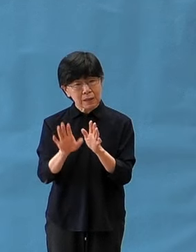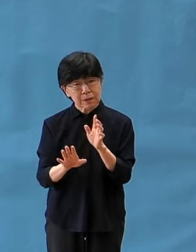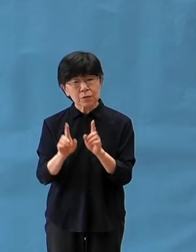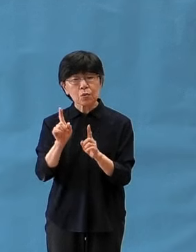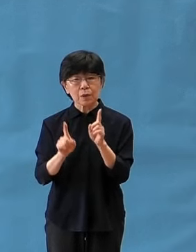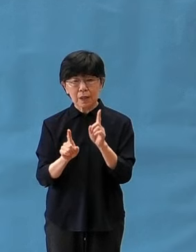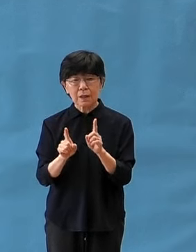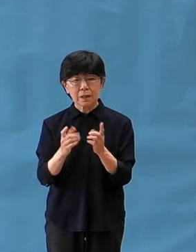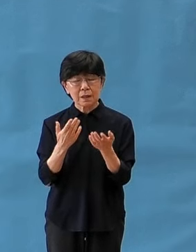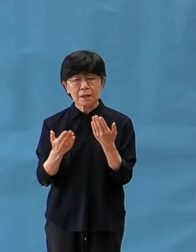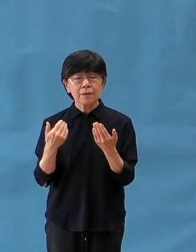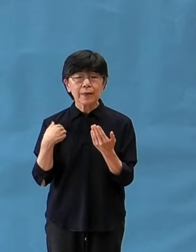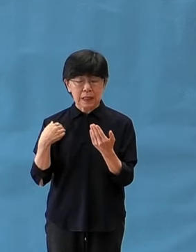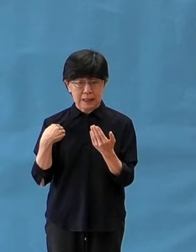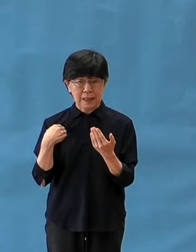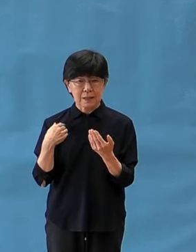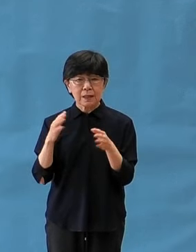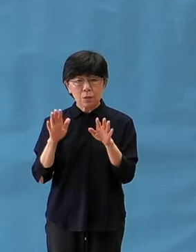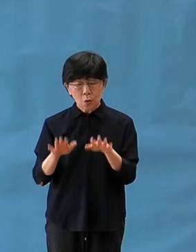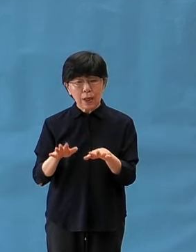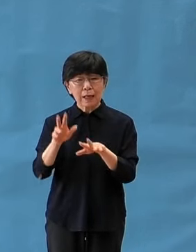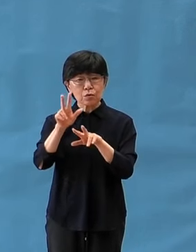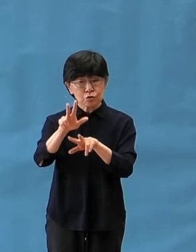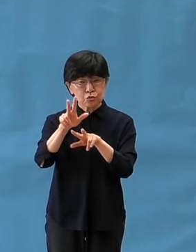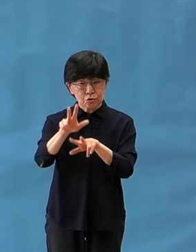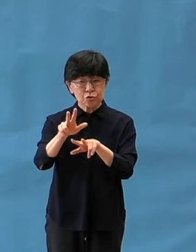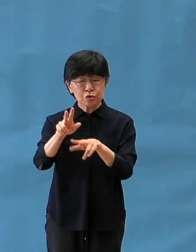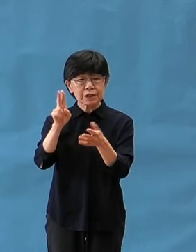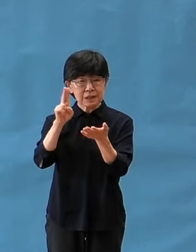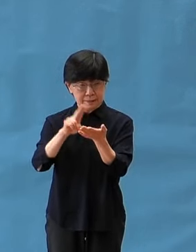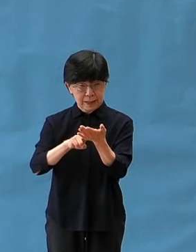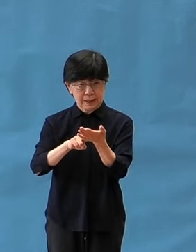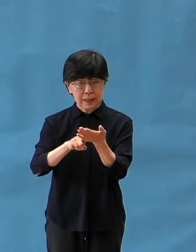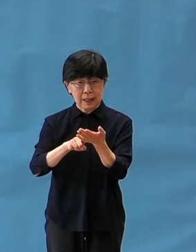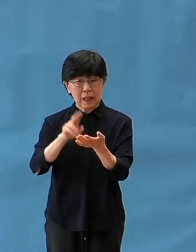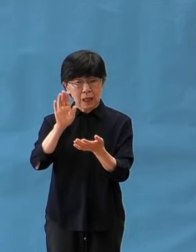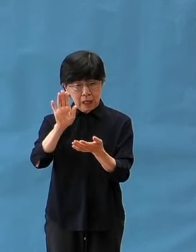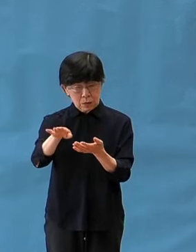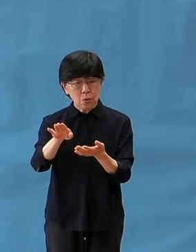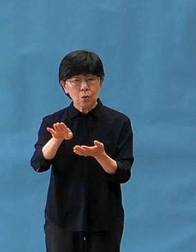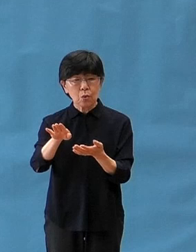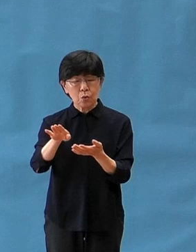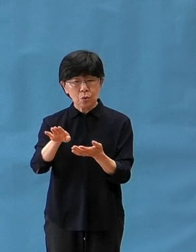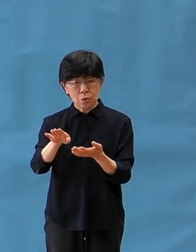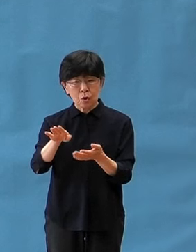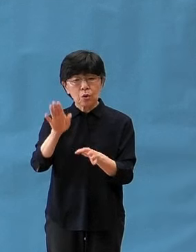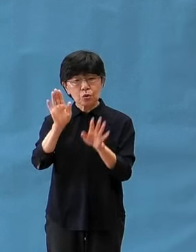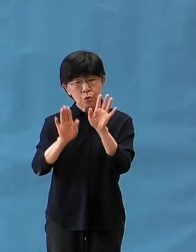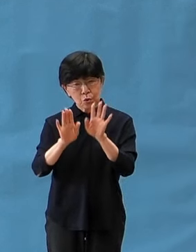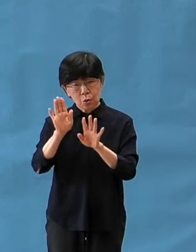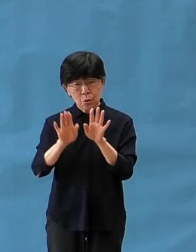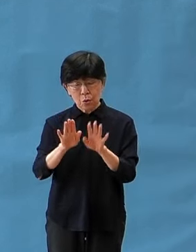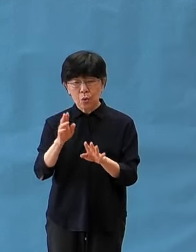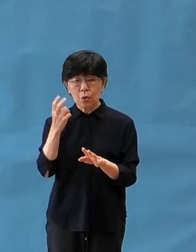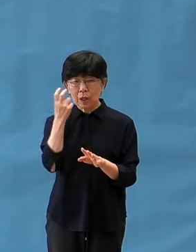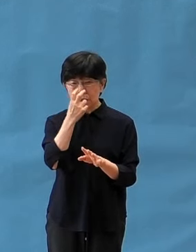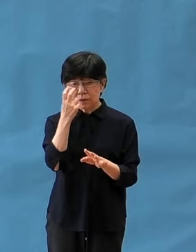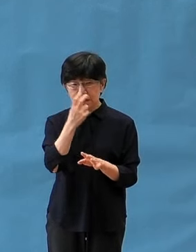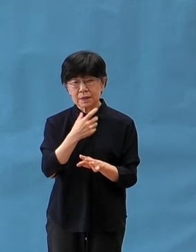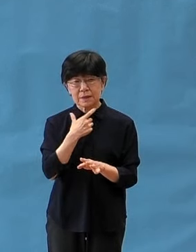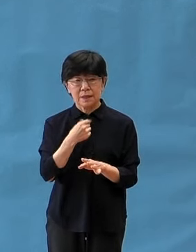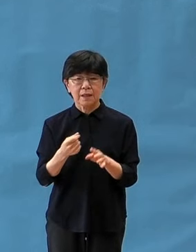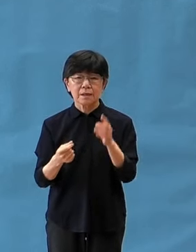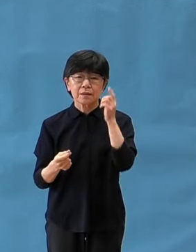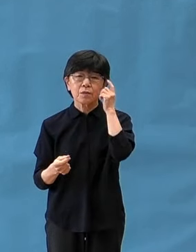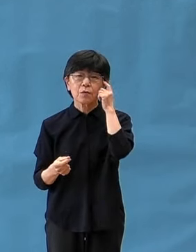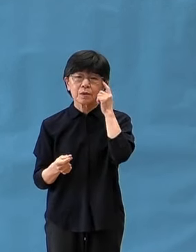のルール規定をあの円滑に実施して、その後の状況を見回っていきたいというふうに思っております。